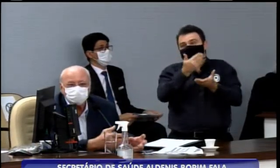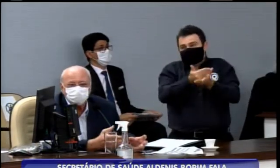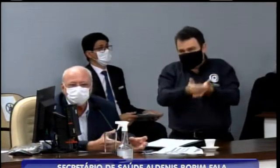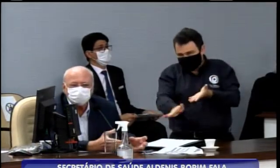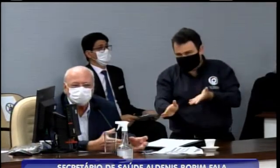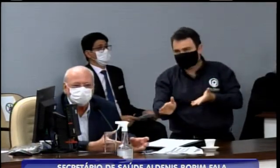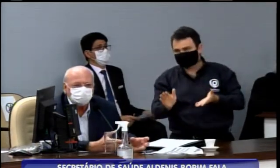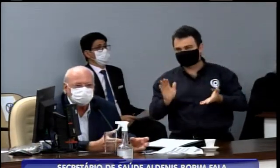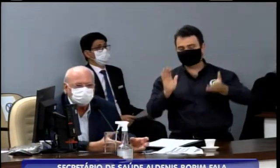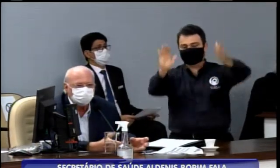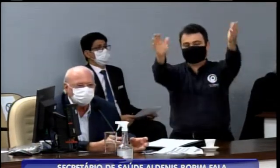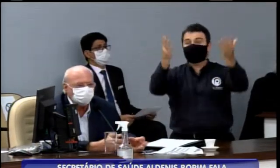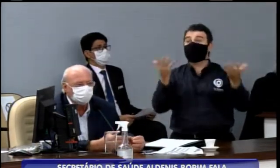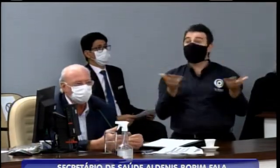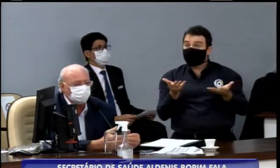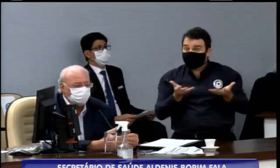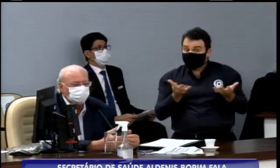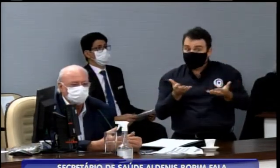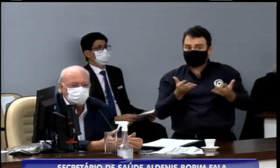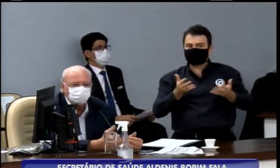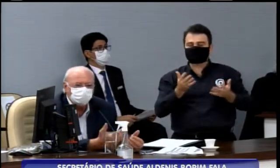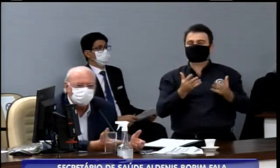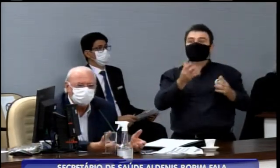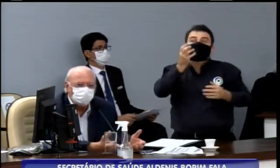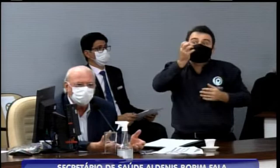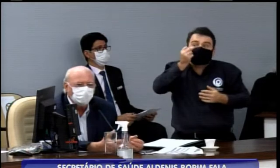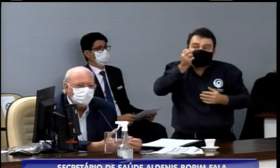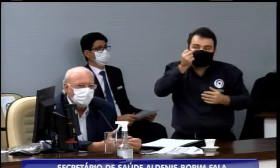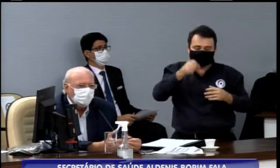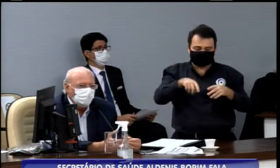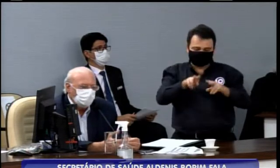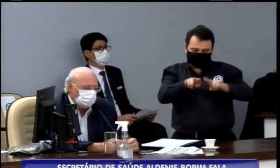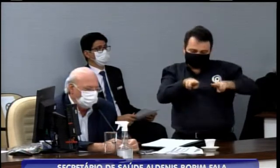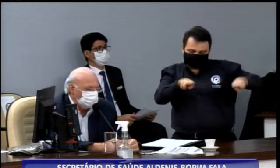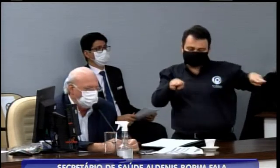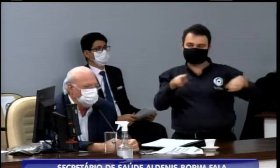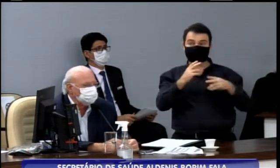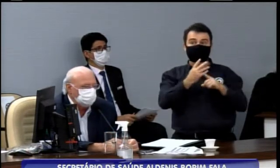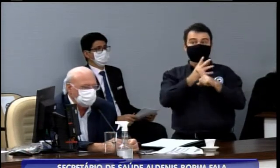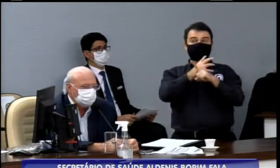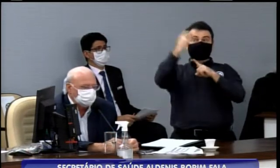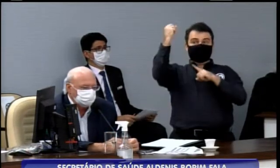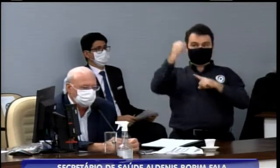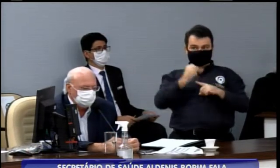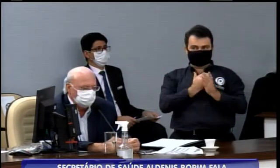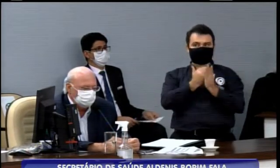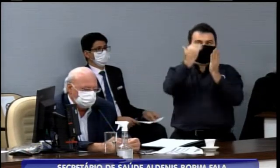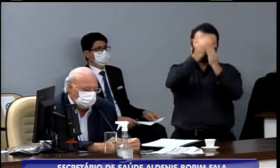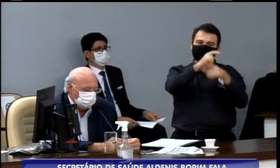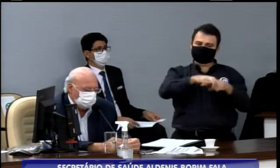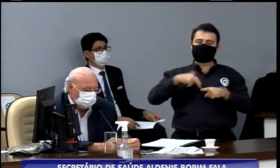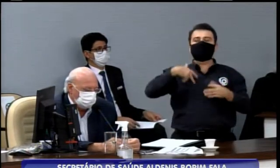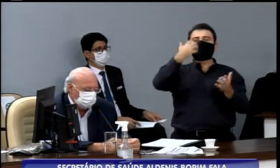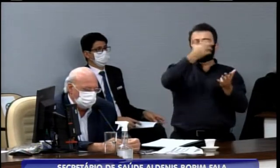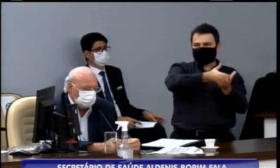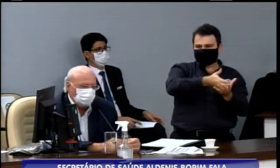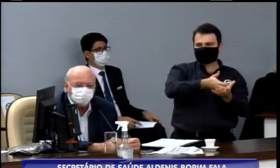até mais leitos que nós tínhamos, porque nós conseguimos comprar mais leitos do